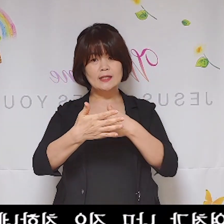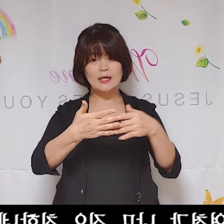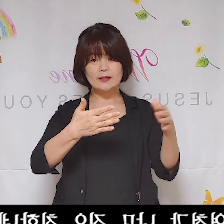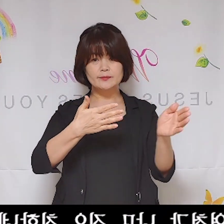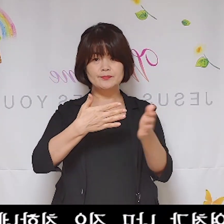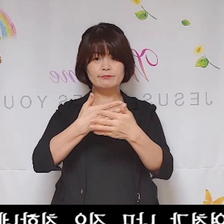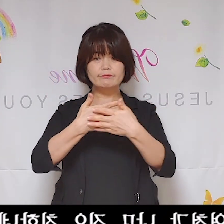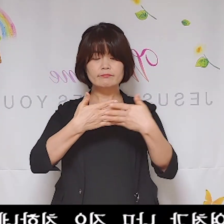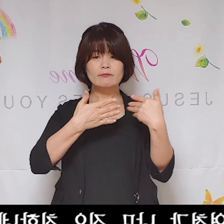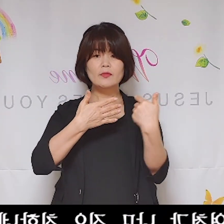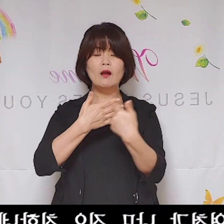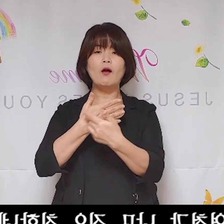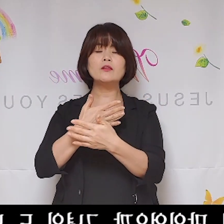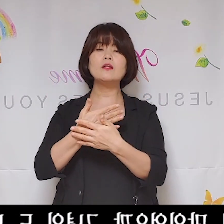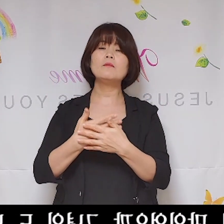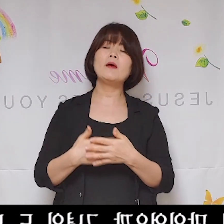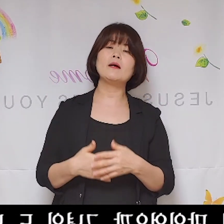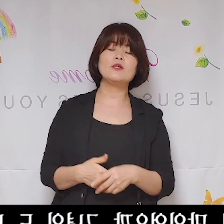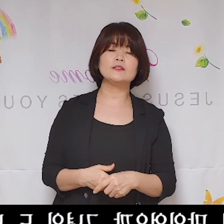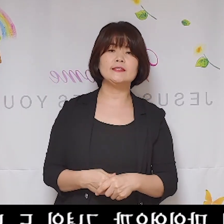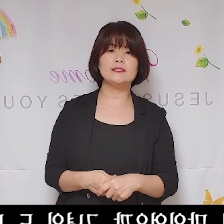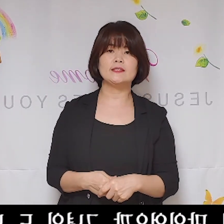칠하네. 어떤 마음이었을까?